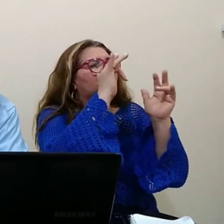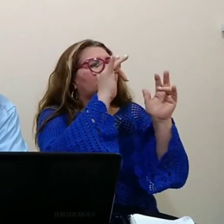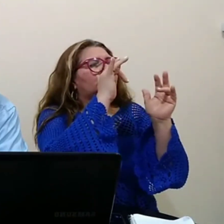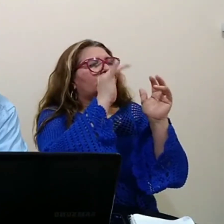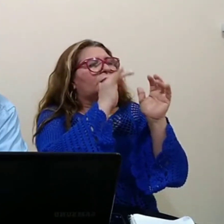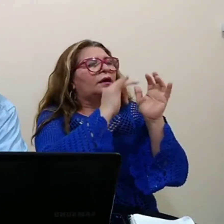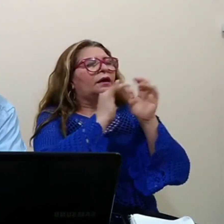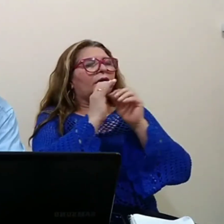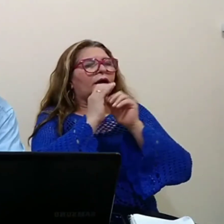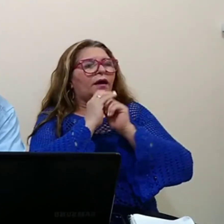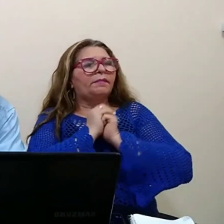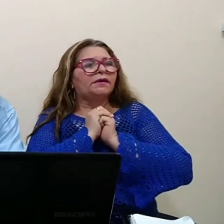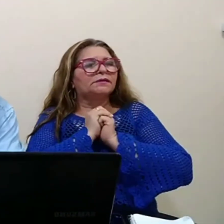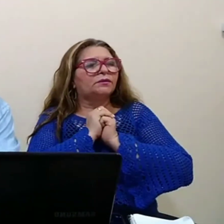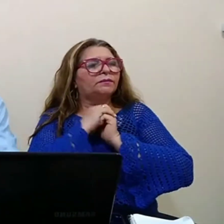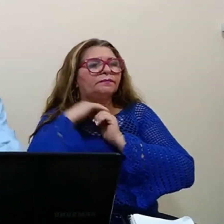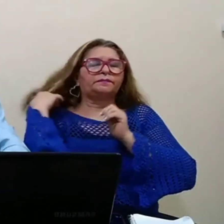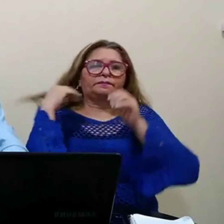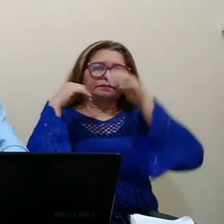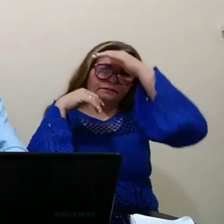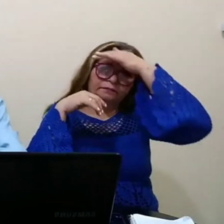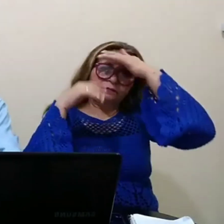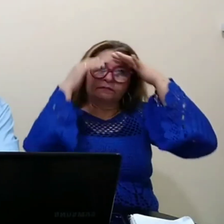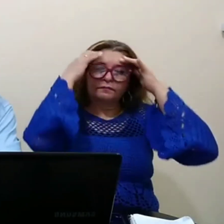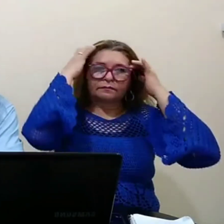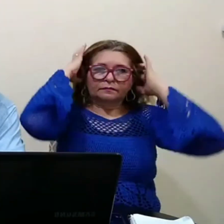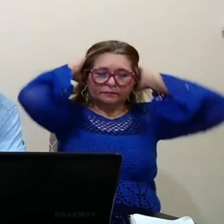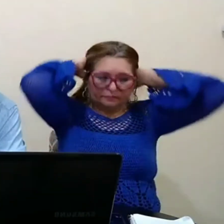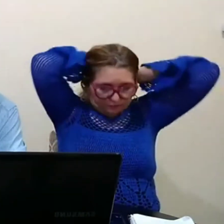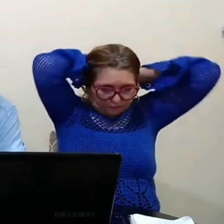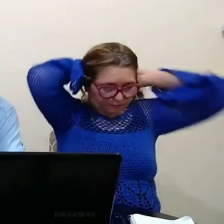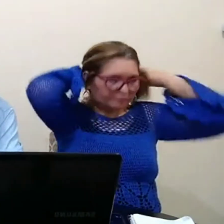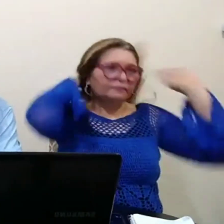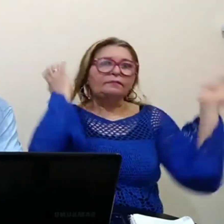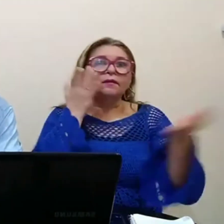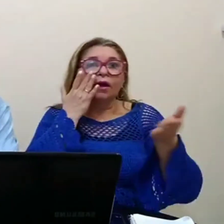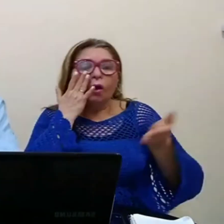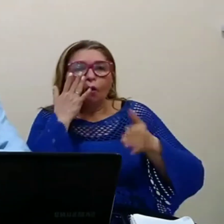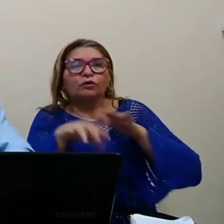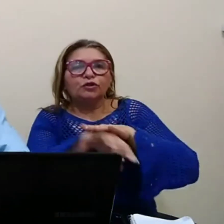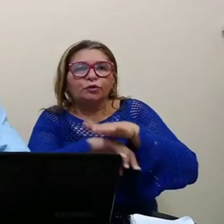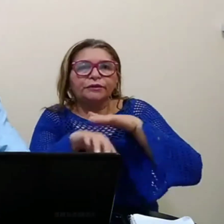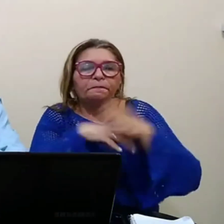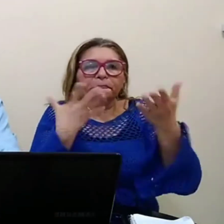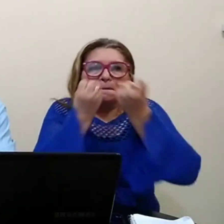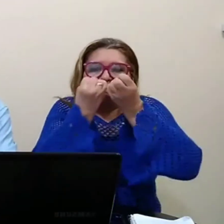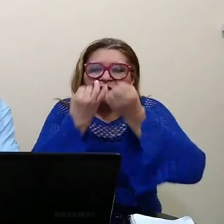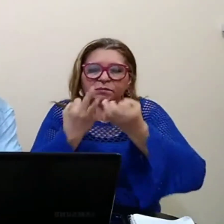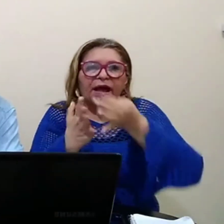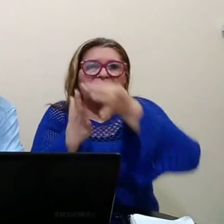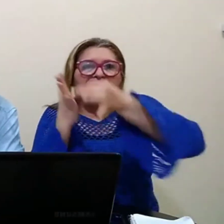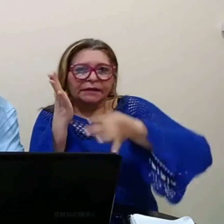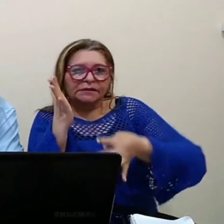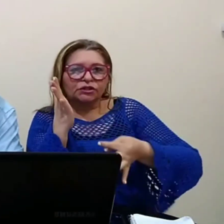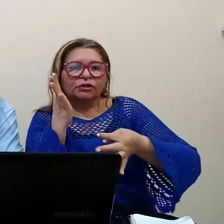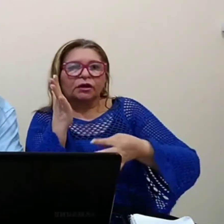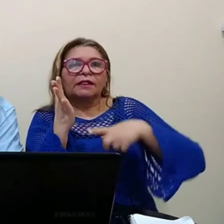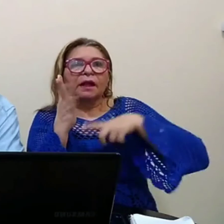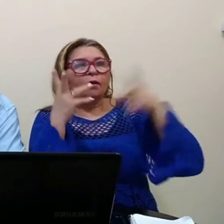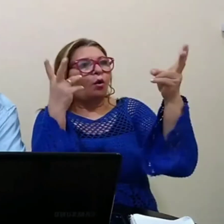Jesus. Amém. Amém. Hoje à noite, baseado nesse texto, nós temos o